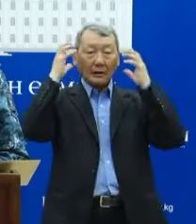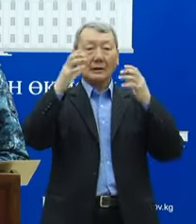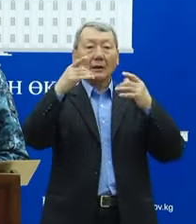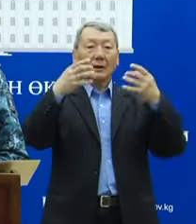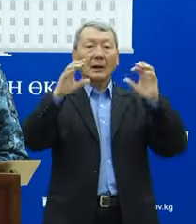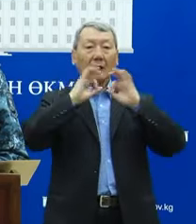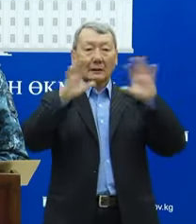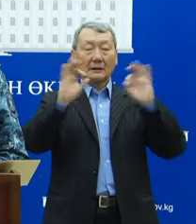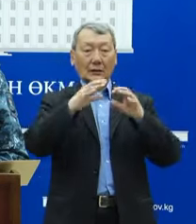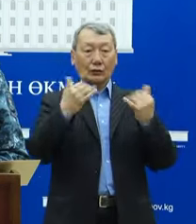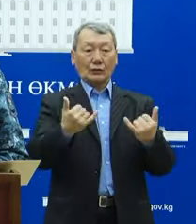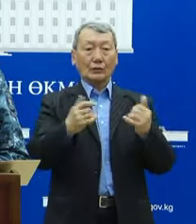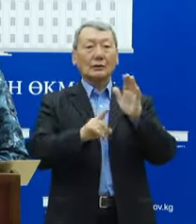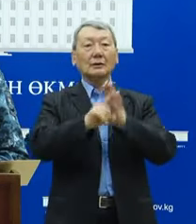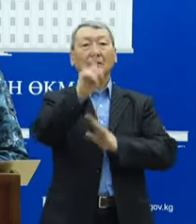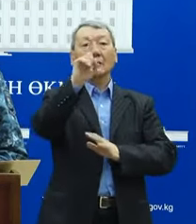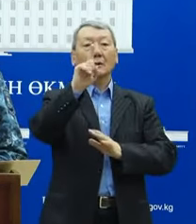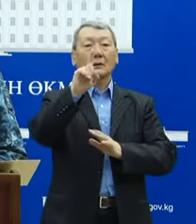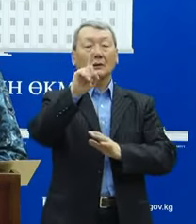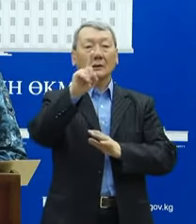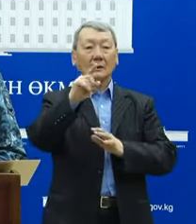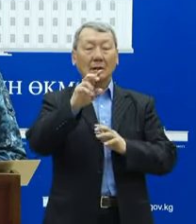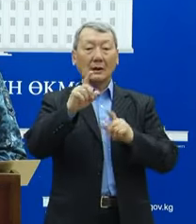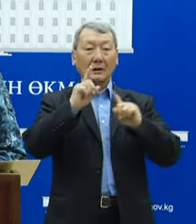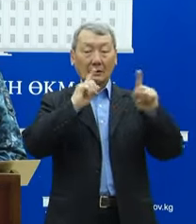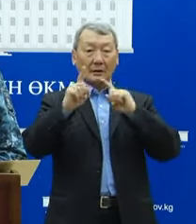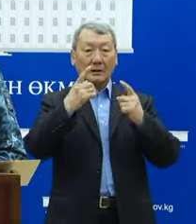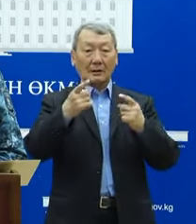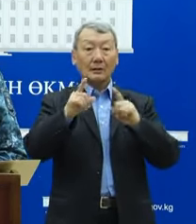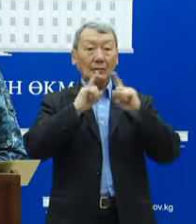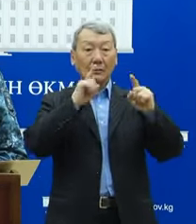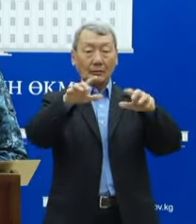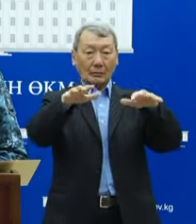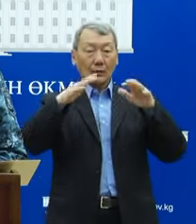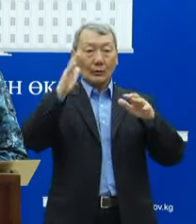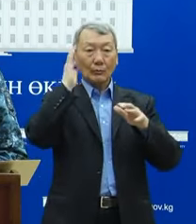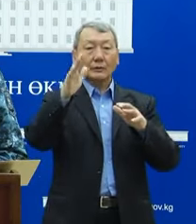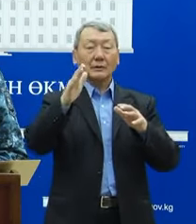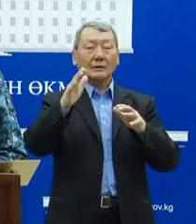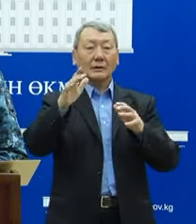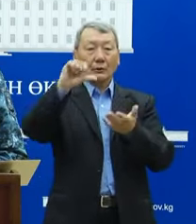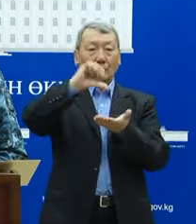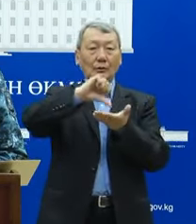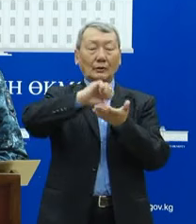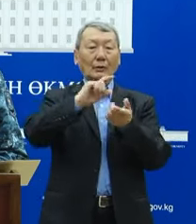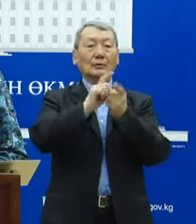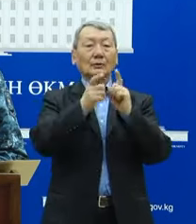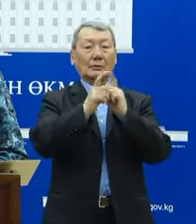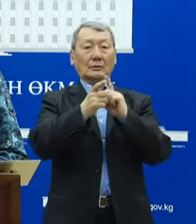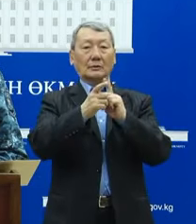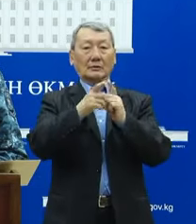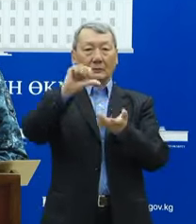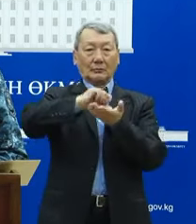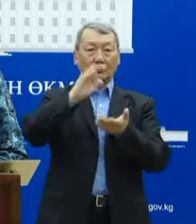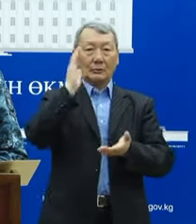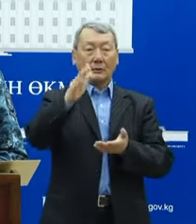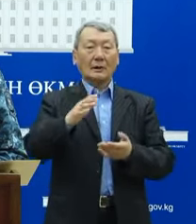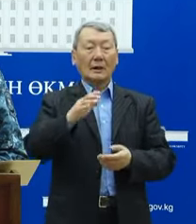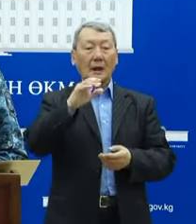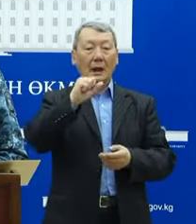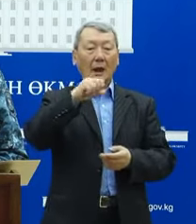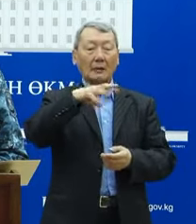дня мы запускаем наш брифинг, и наша пресс-конференция впредь будут с участием сурдоперевода.